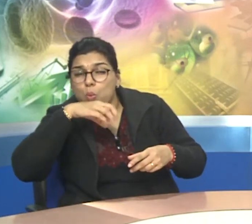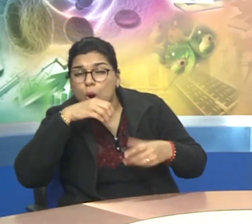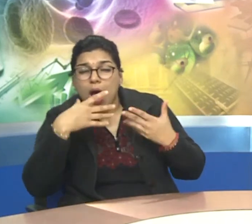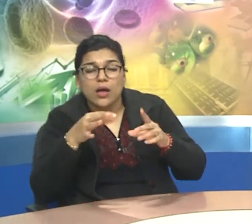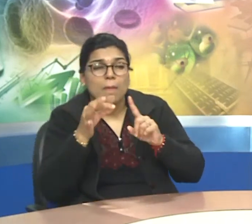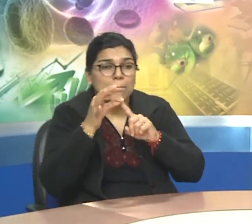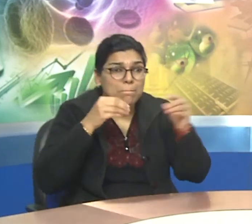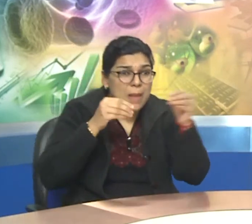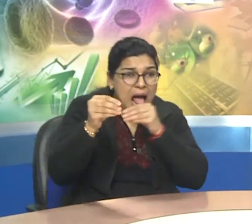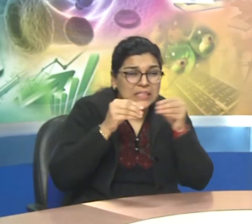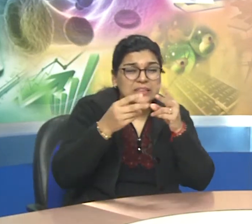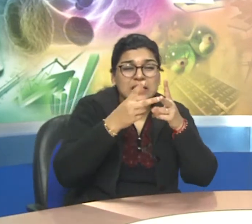even some plastics.